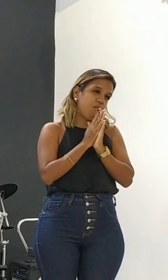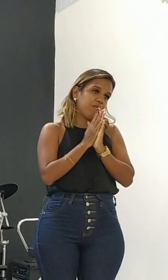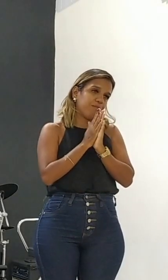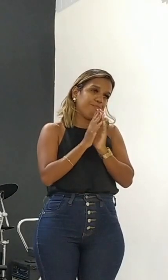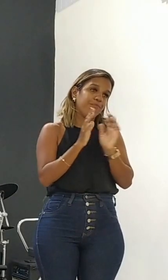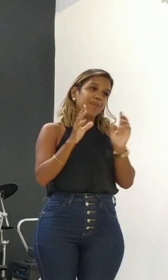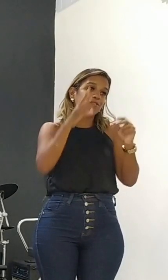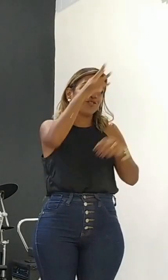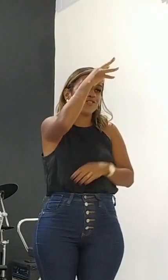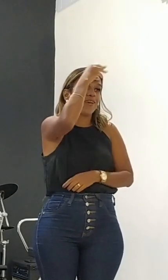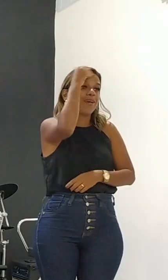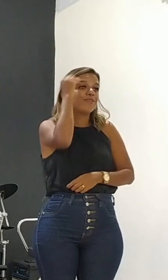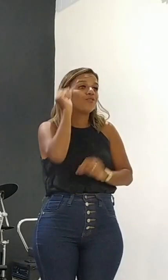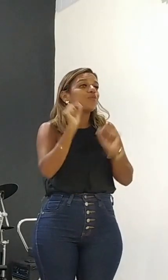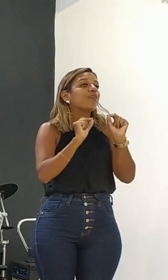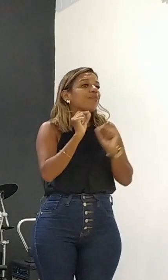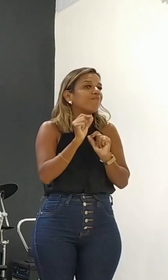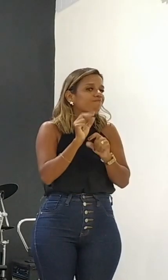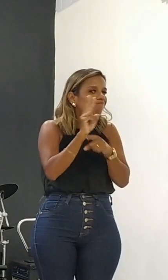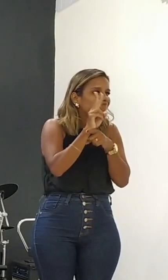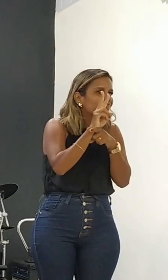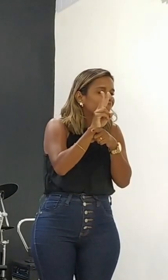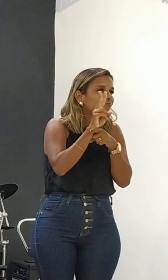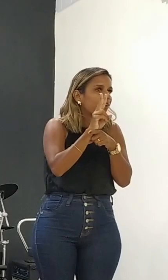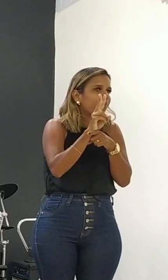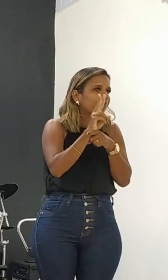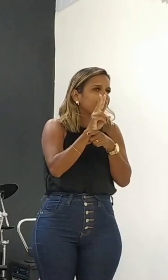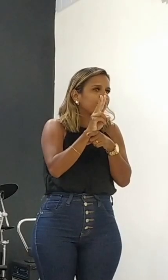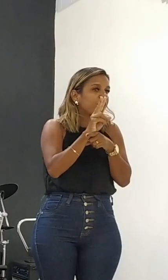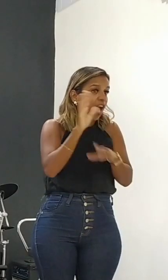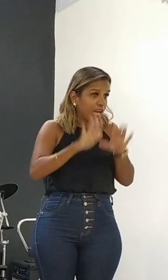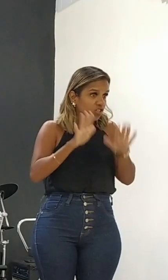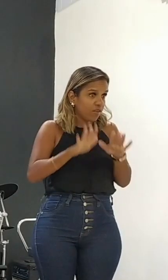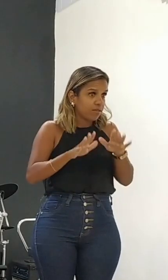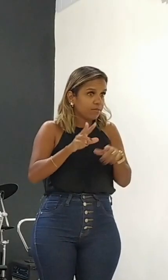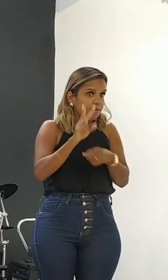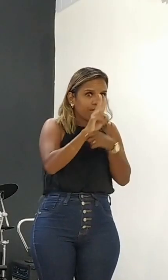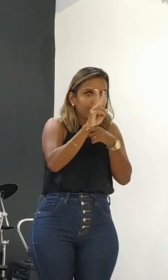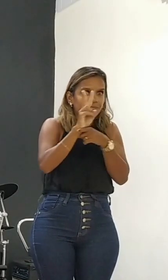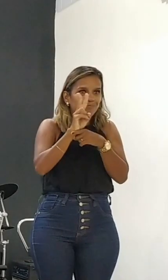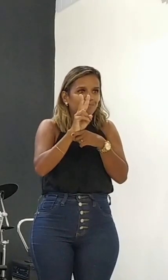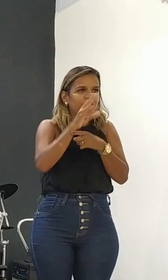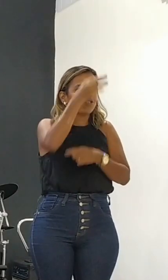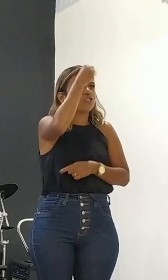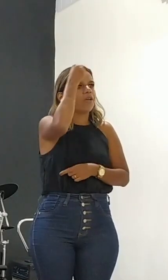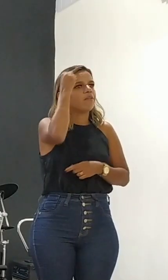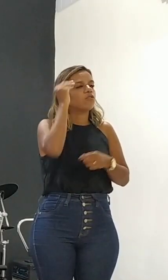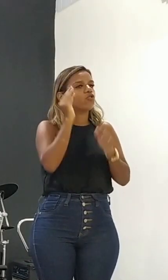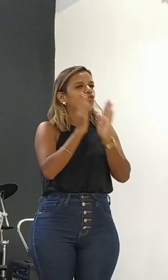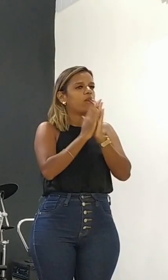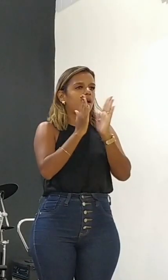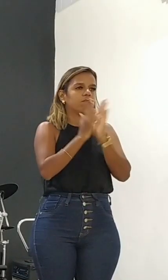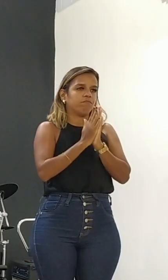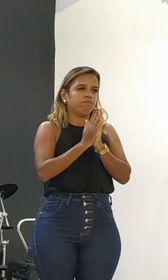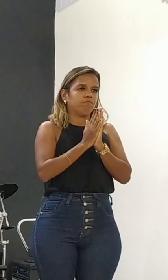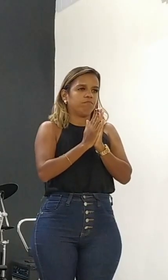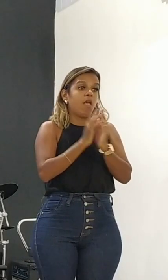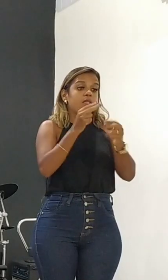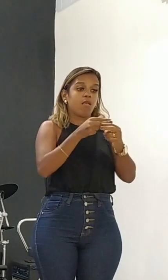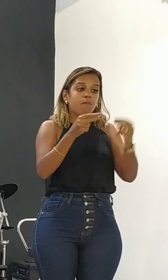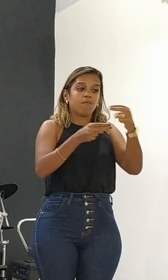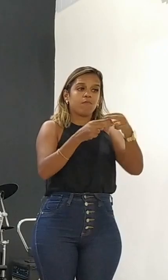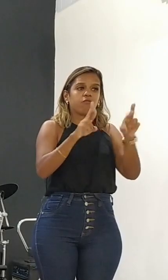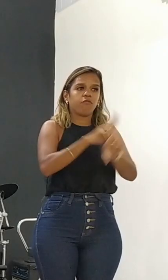não vigia. Às vezes a gente vigia, mas a gente não ora. Neemias orou e